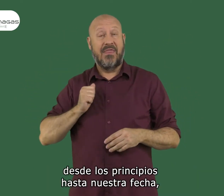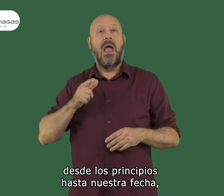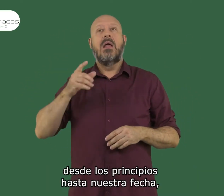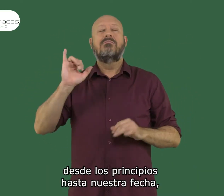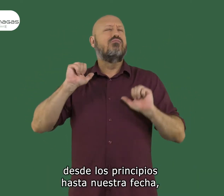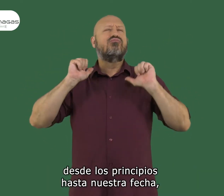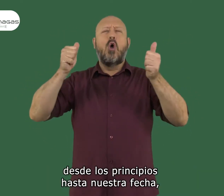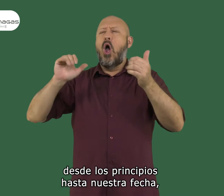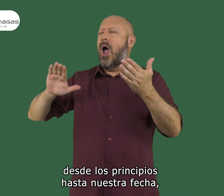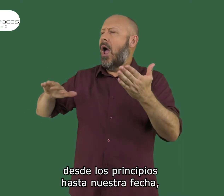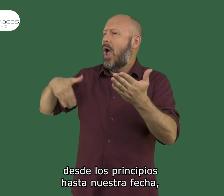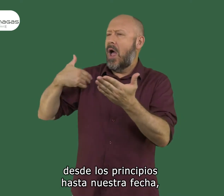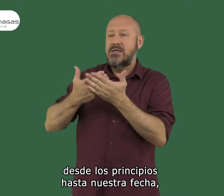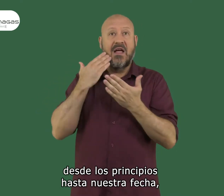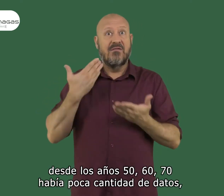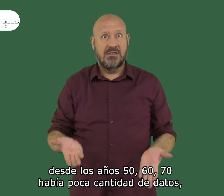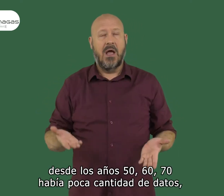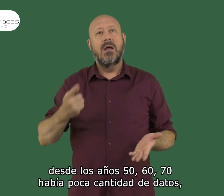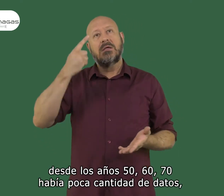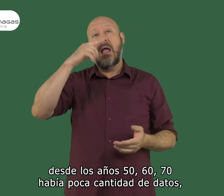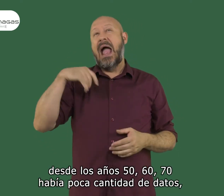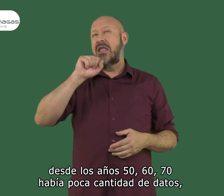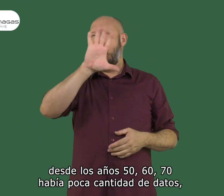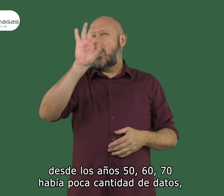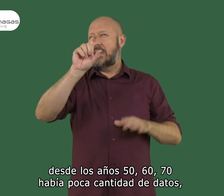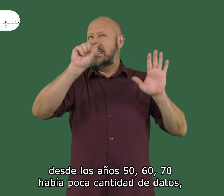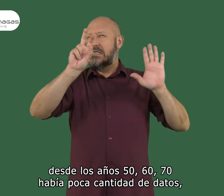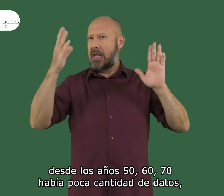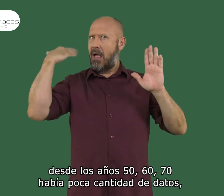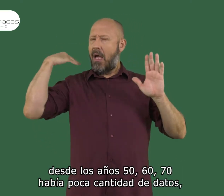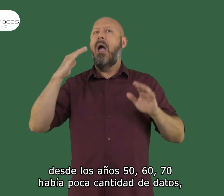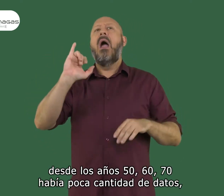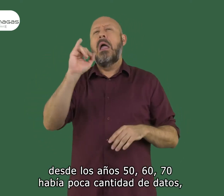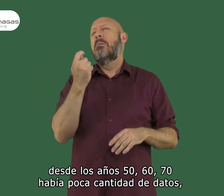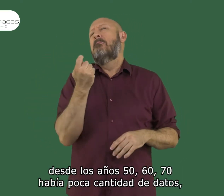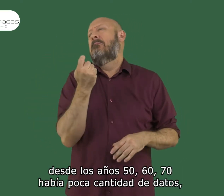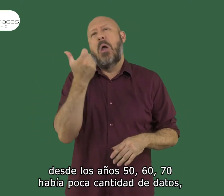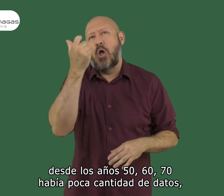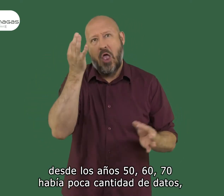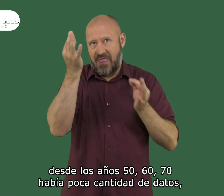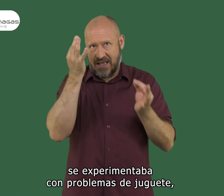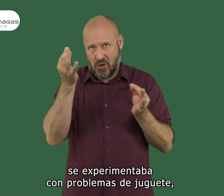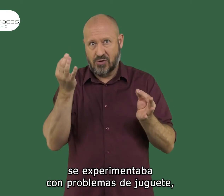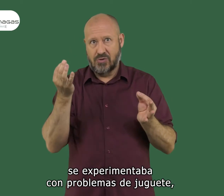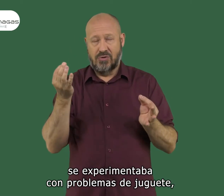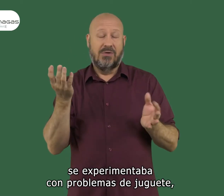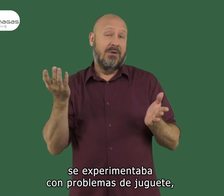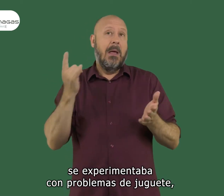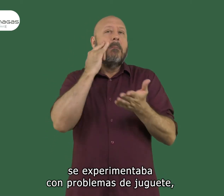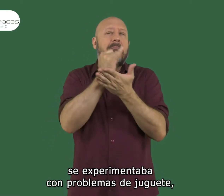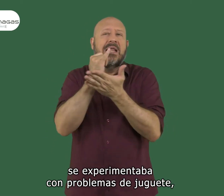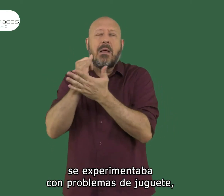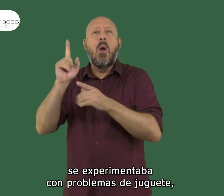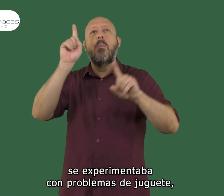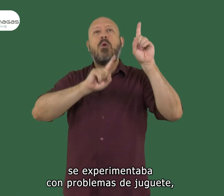desde los principios hasta nuestra fecha, pues en los años 50, 60, 70, había poca cantidad de datos, se experimentaba